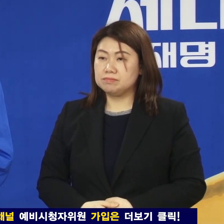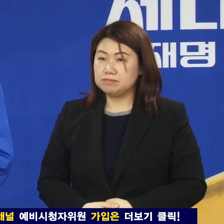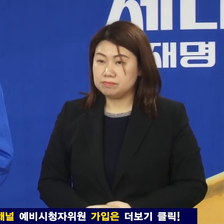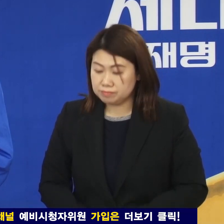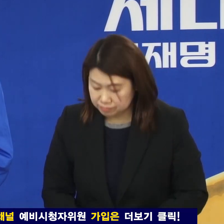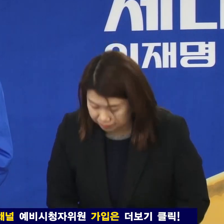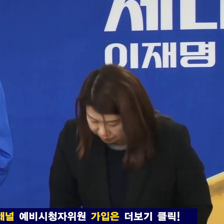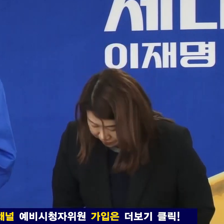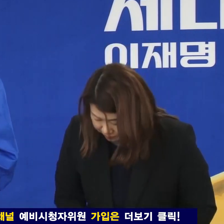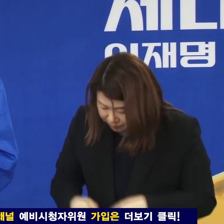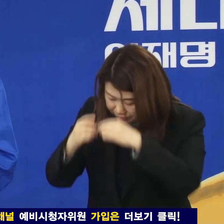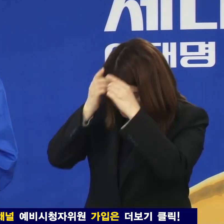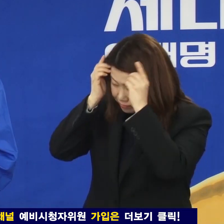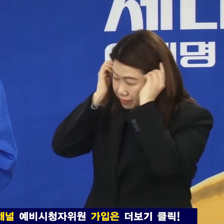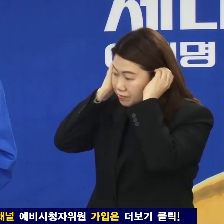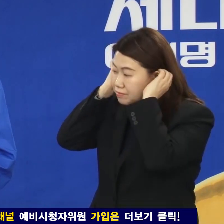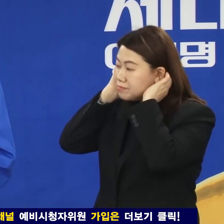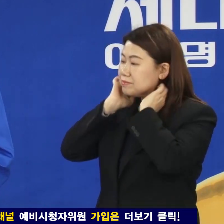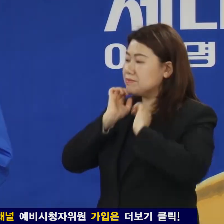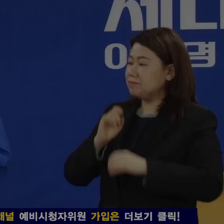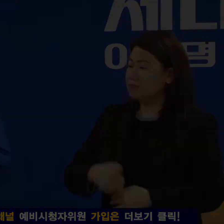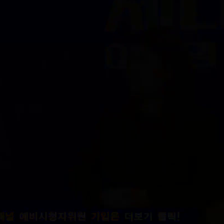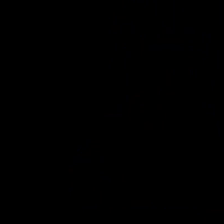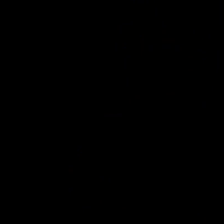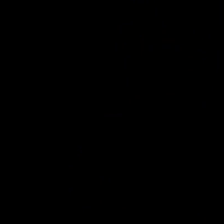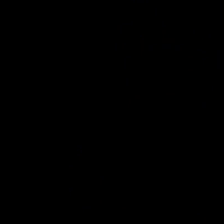4 이상입니다 수고하십시오